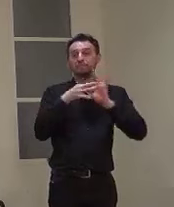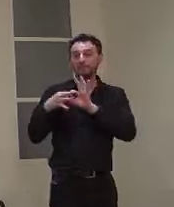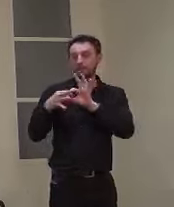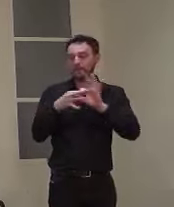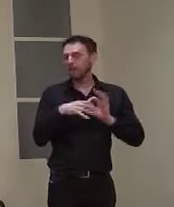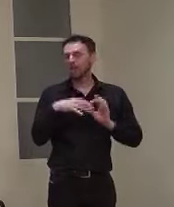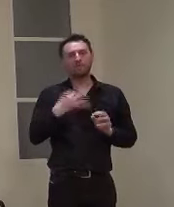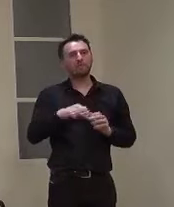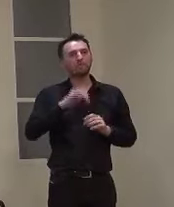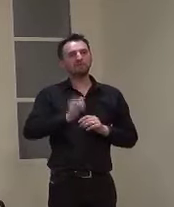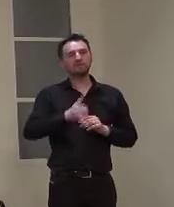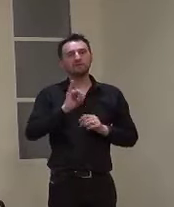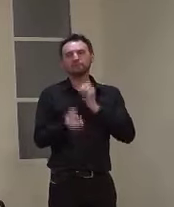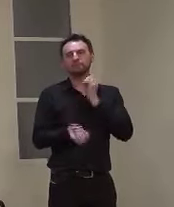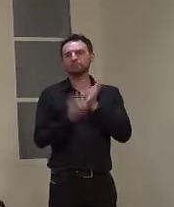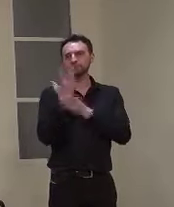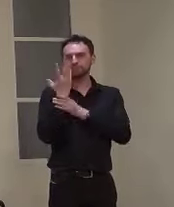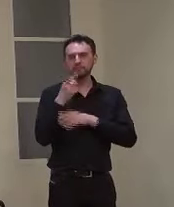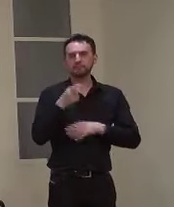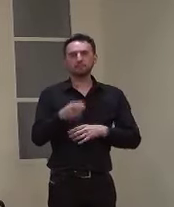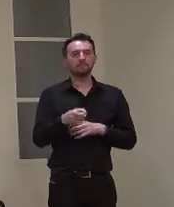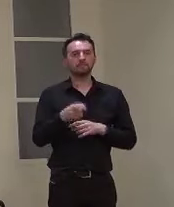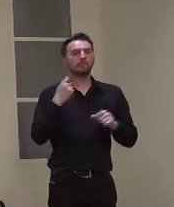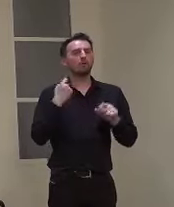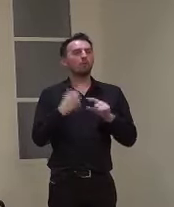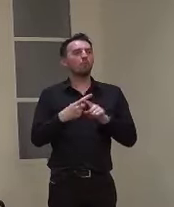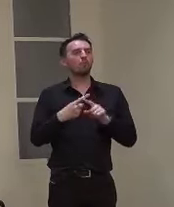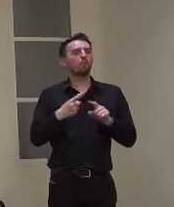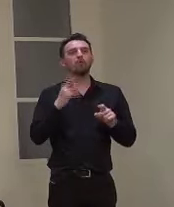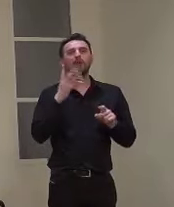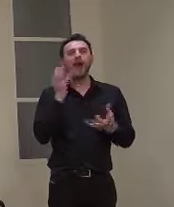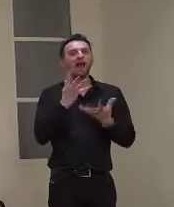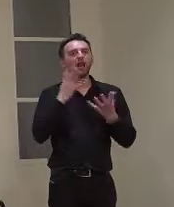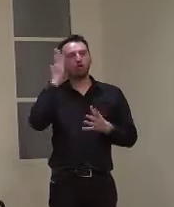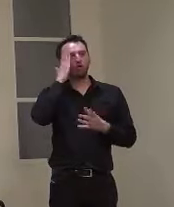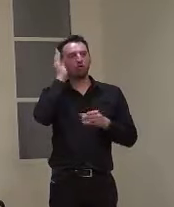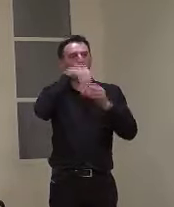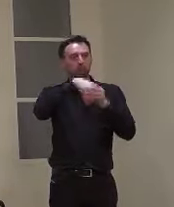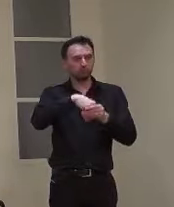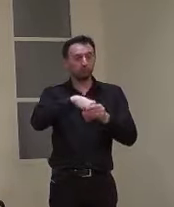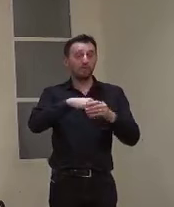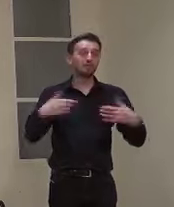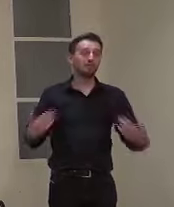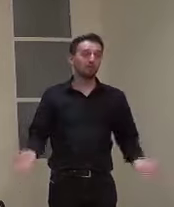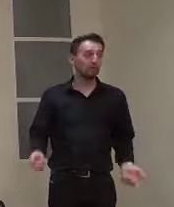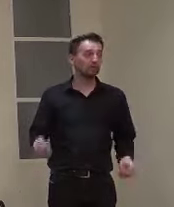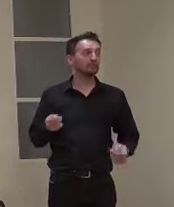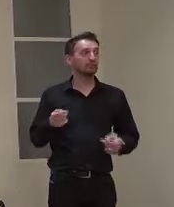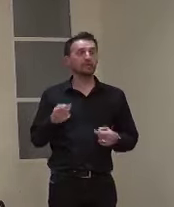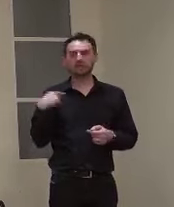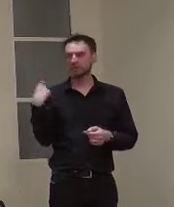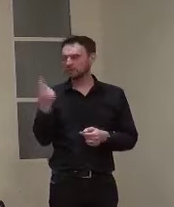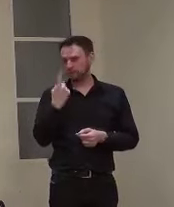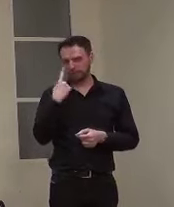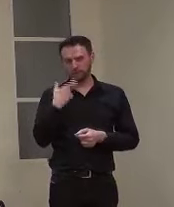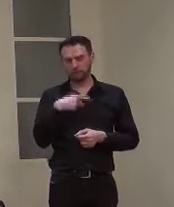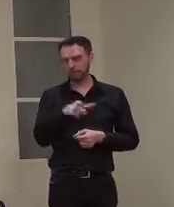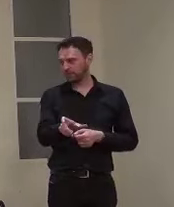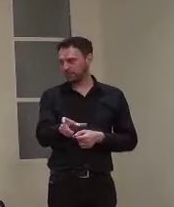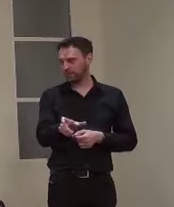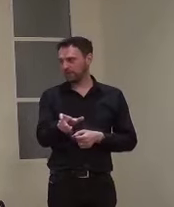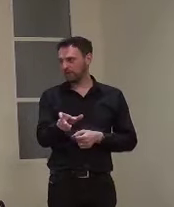fundado recubierto por algo de la cultura entonces podemos ver